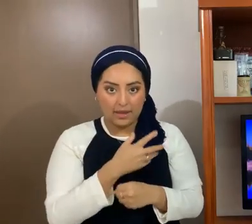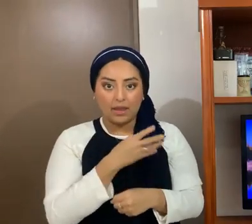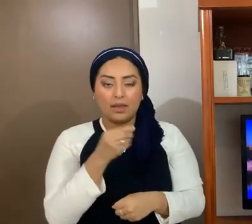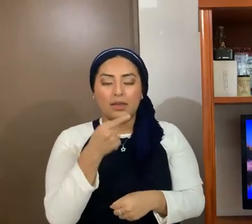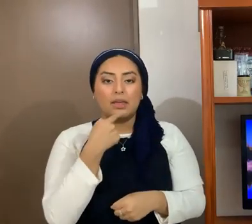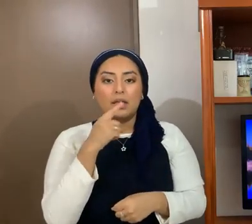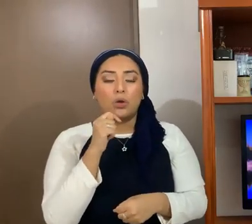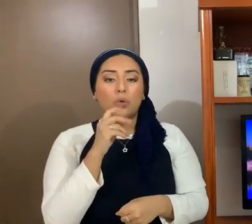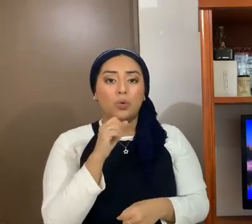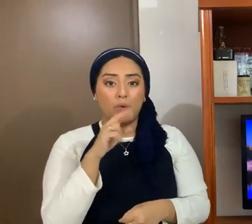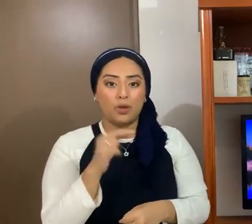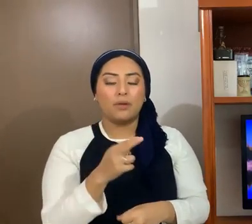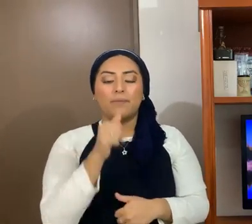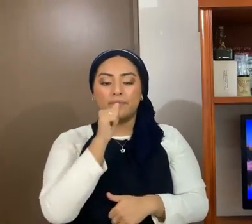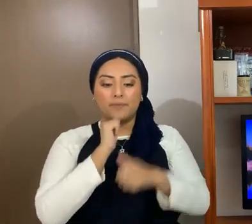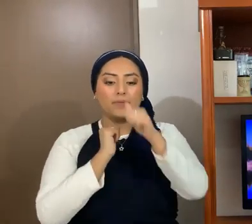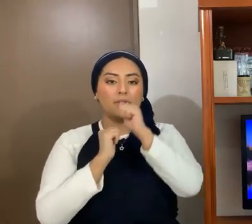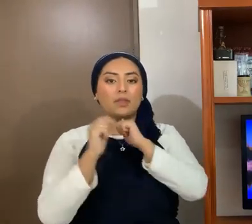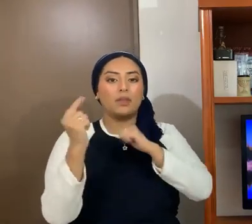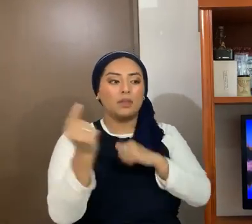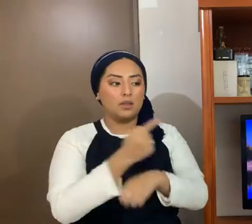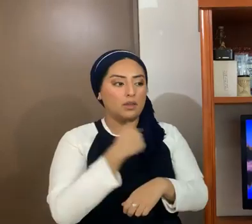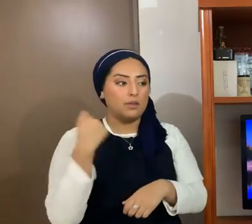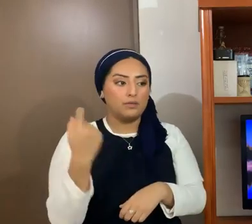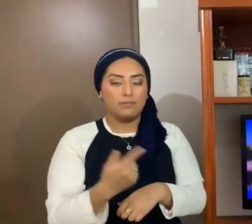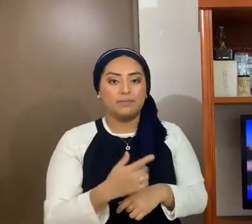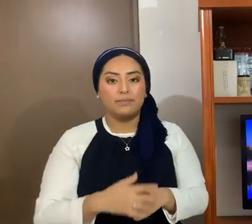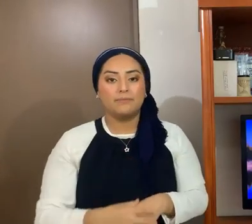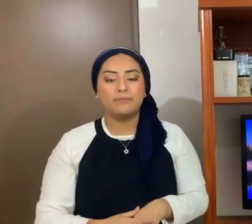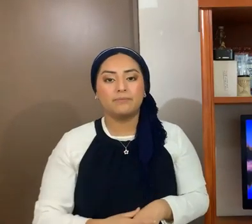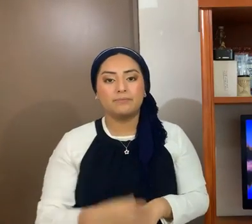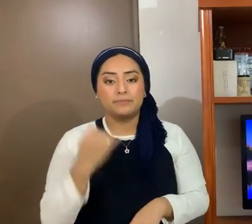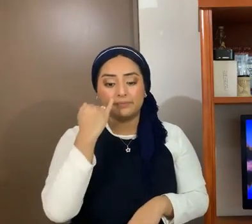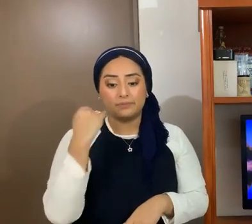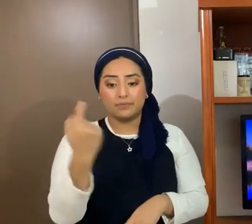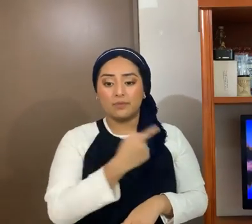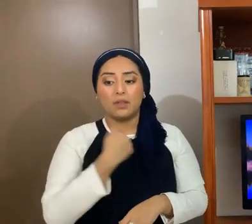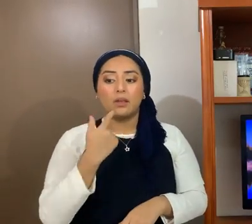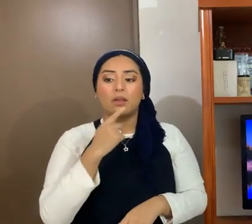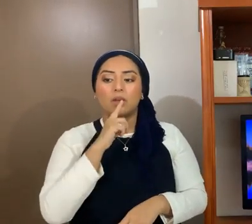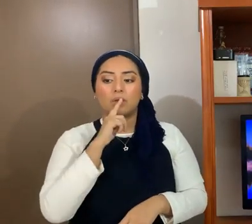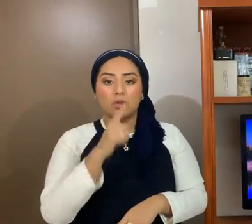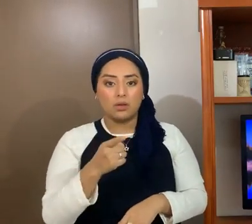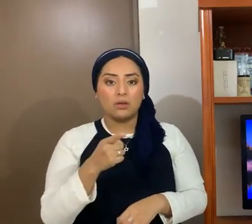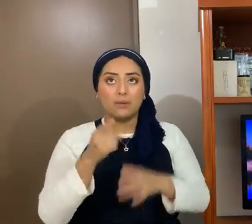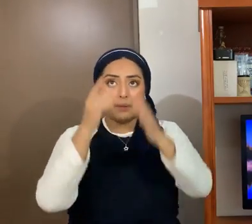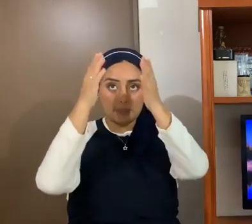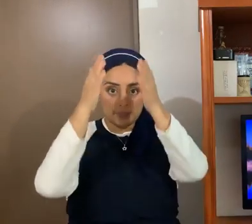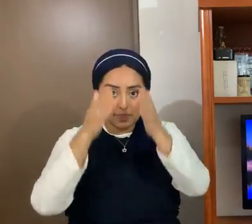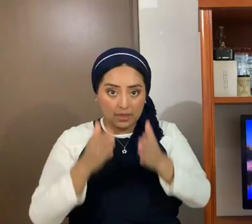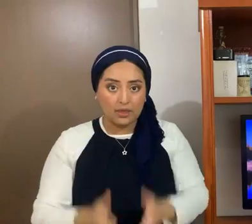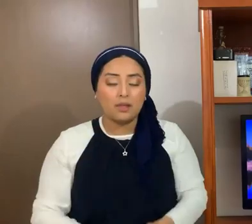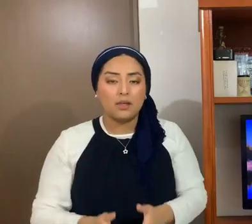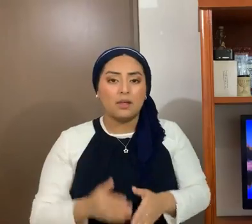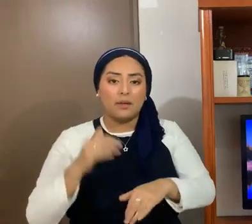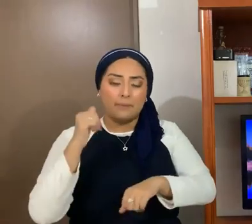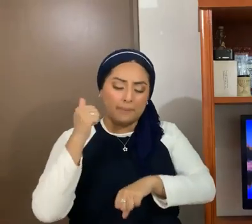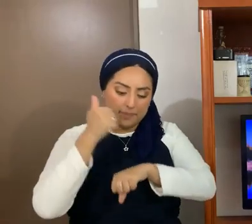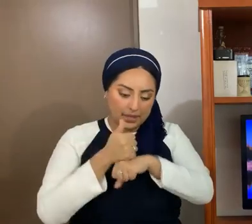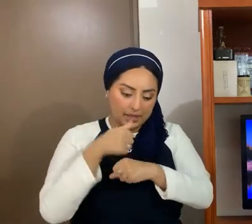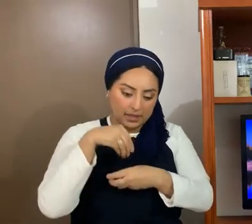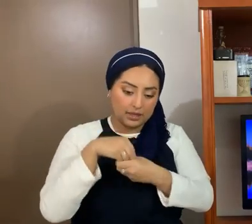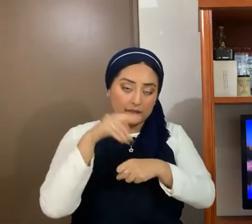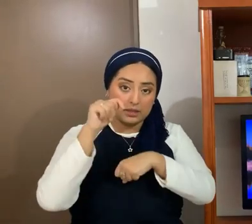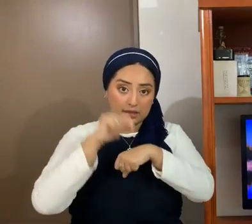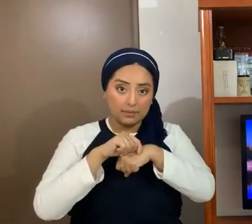dice en la Torá, soportarnos los unos a los otros. Si somos de verdad columnas o queremos ser de verdad columnas en el templo